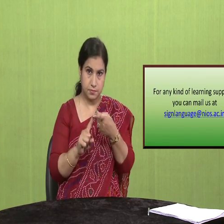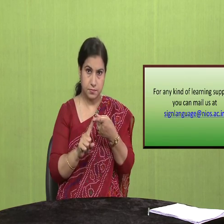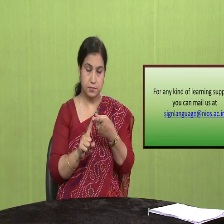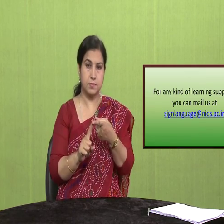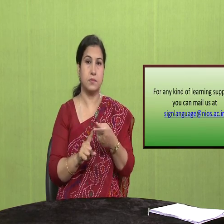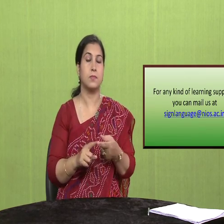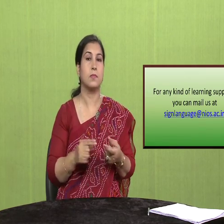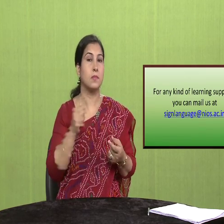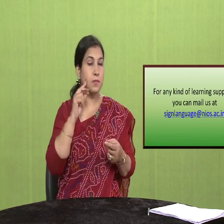signlanguage@nios.ac.in.